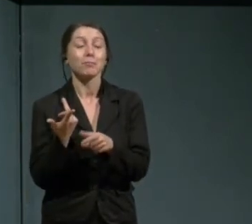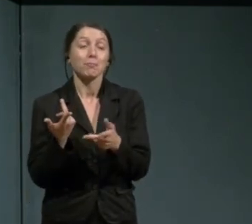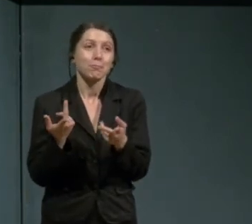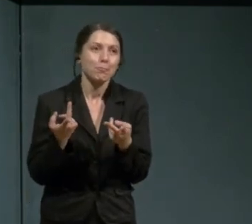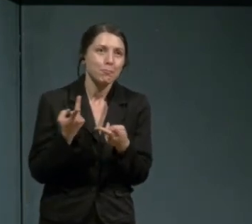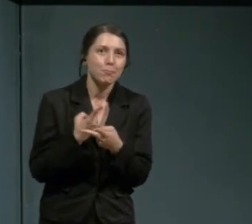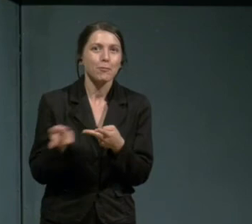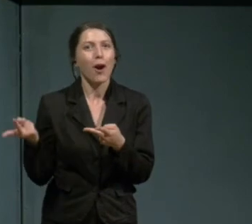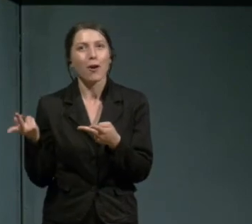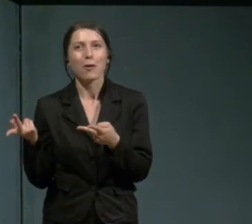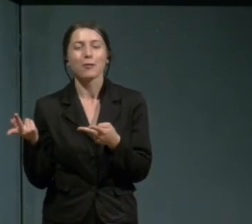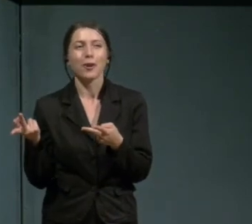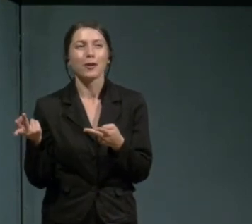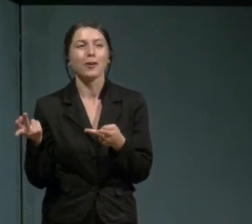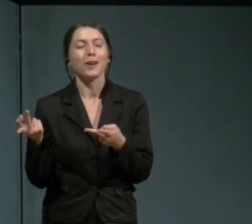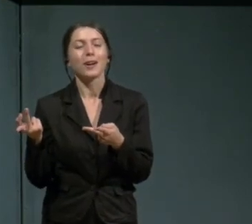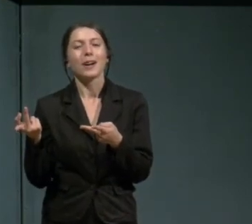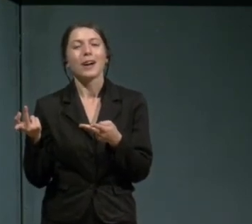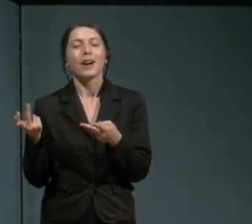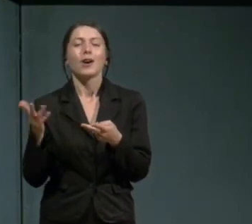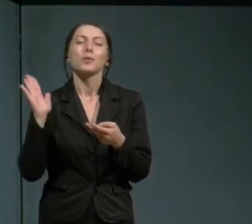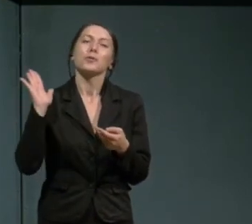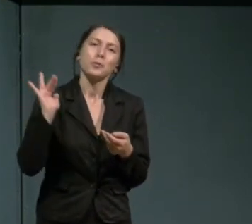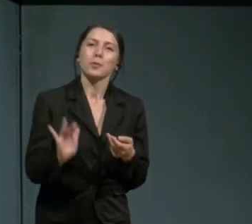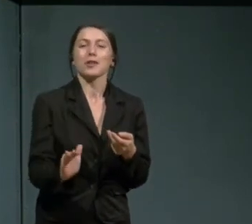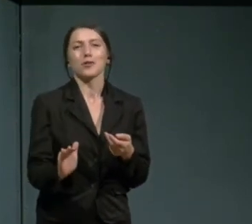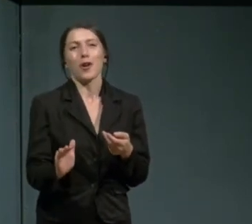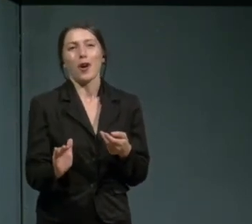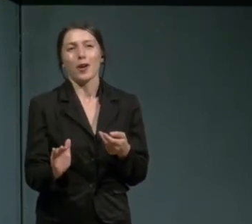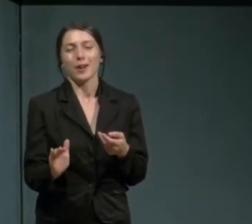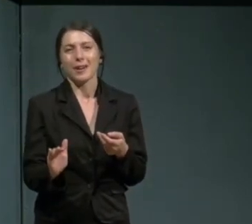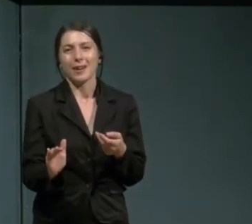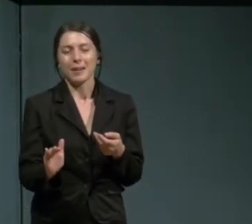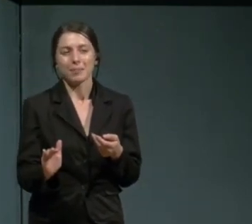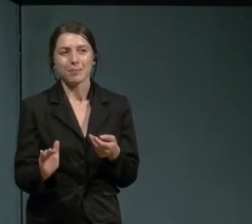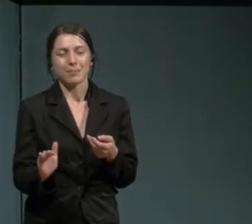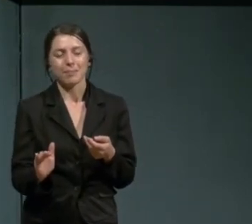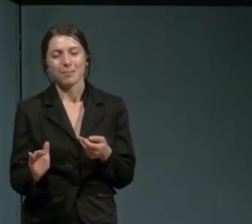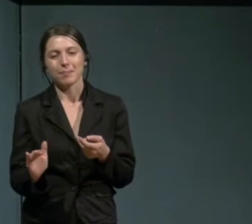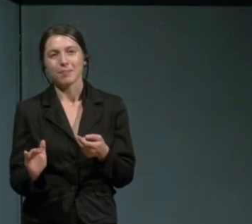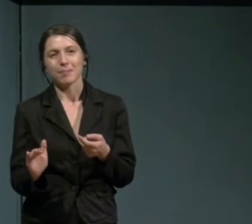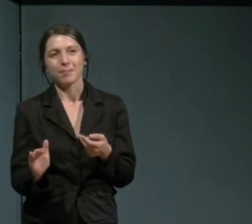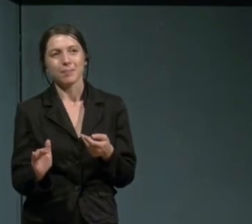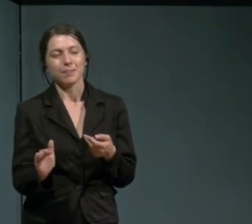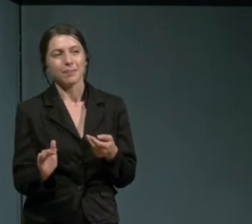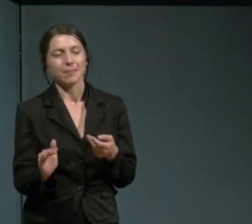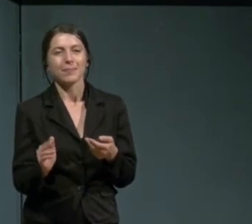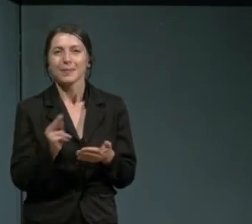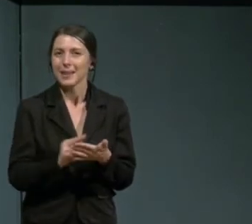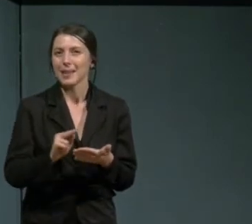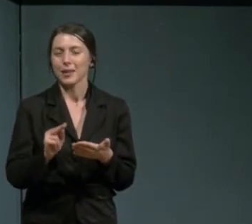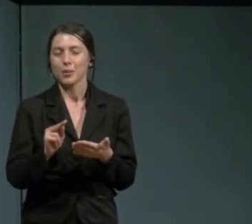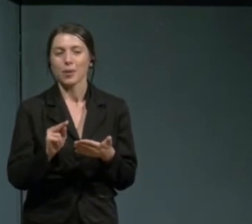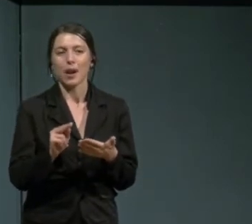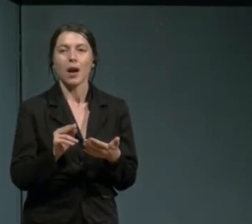comunque di avere un rapporto quotidiano con questo questa scrittura può